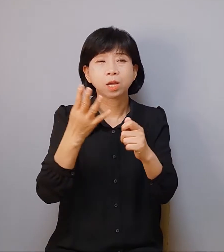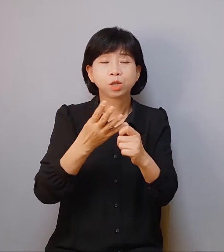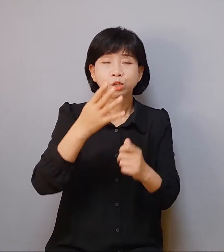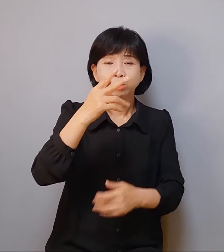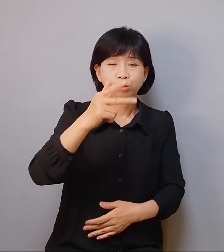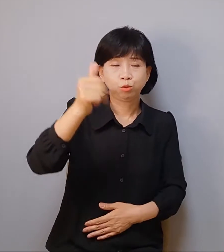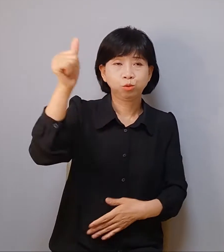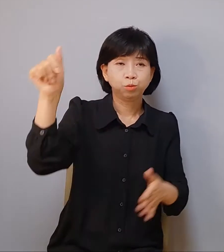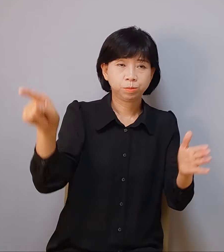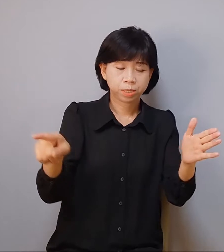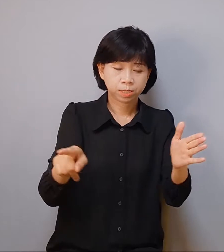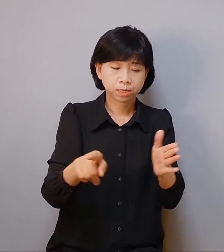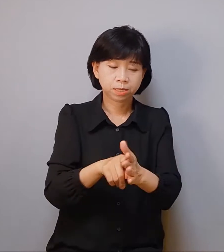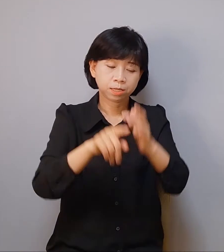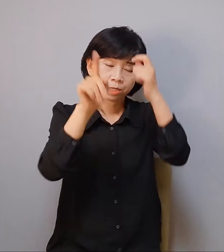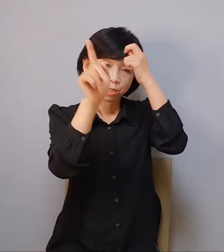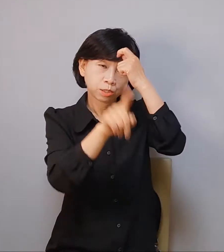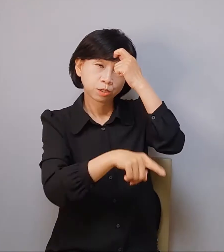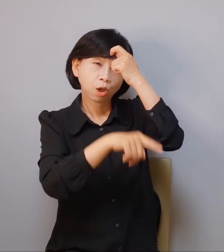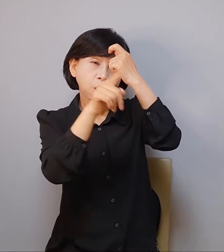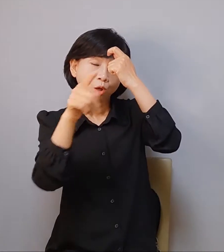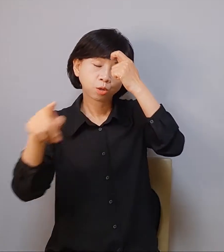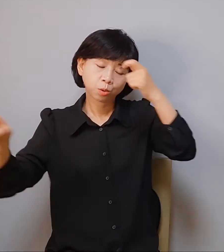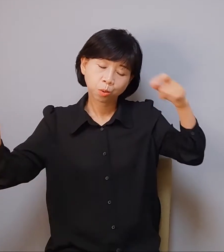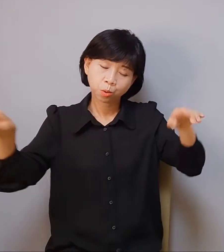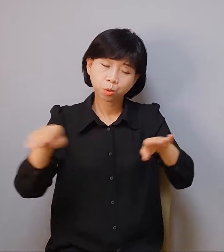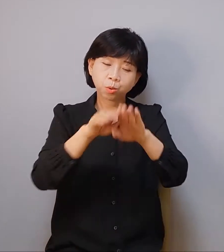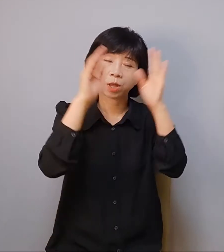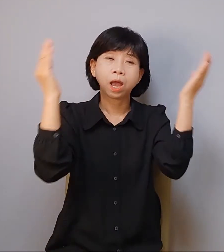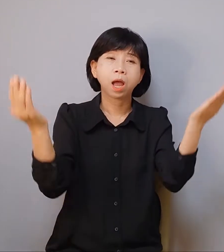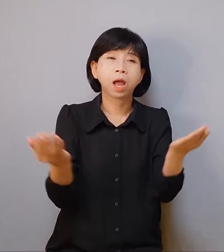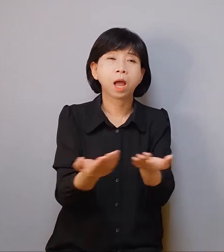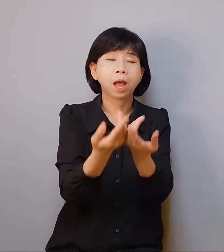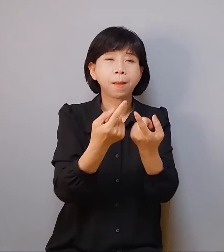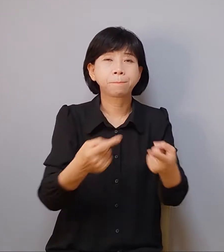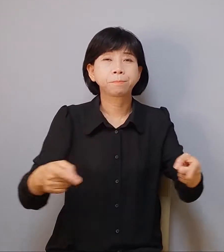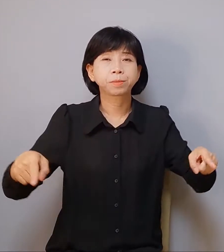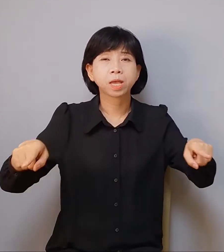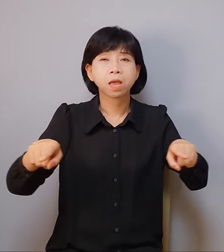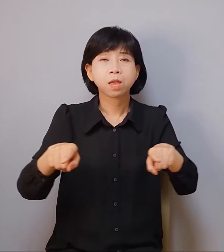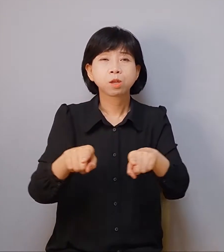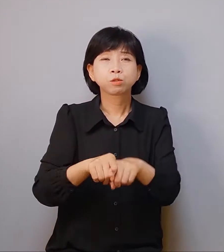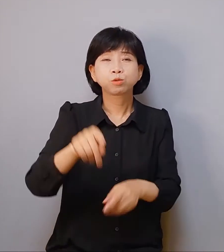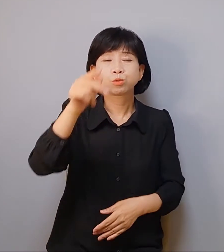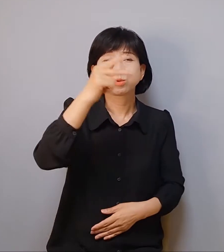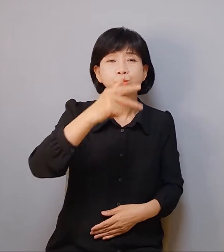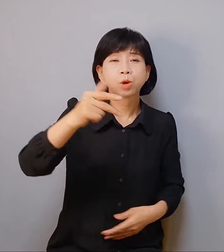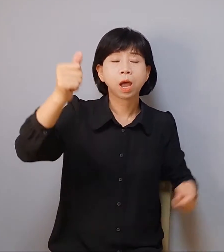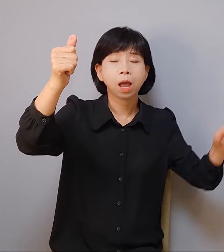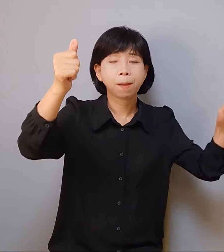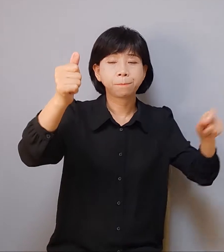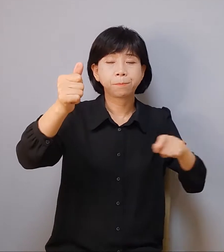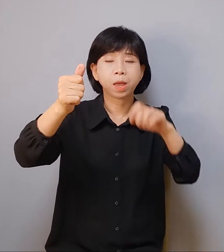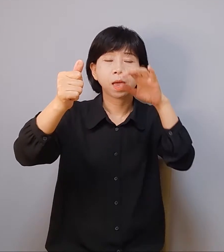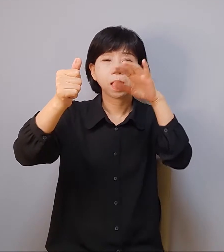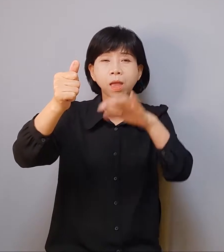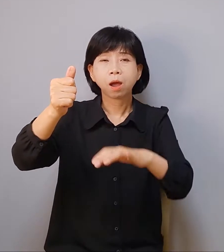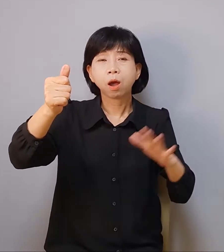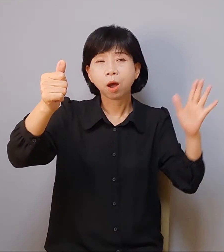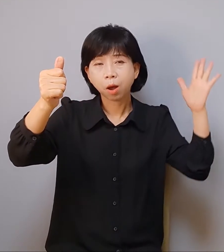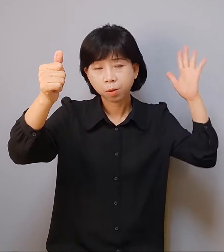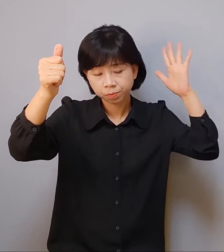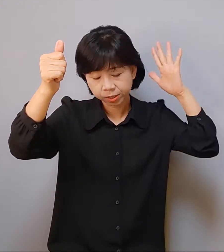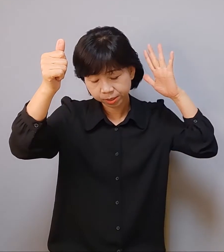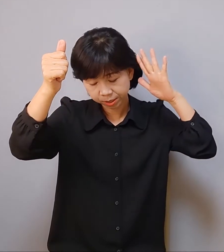찬양 주 믿는 성도 다 함께 주